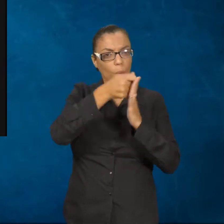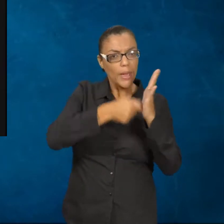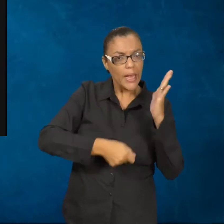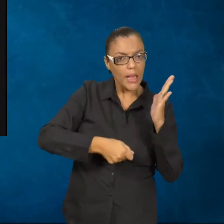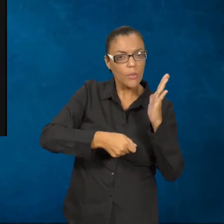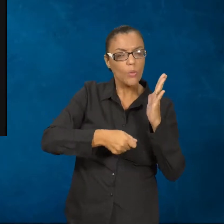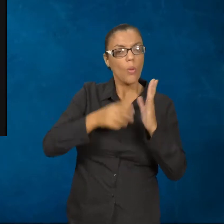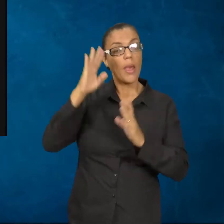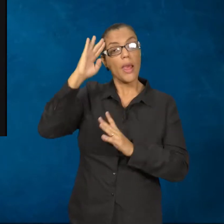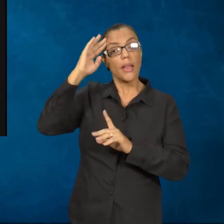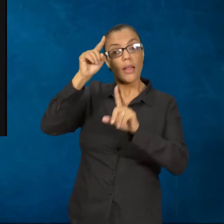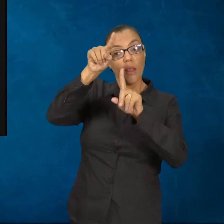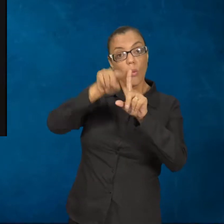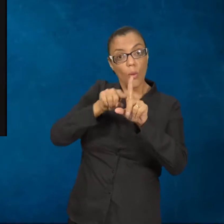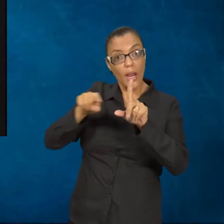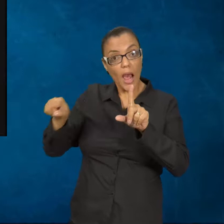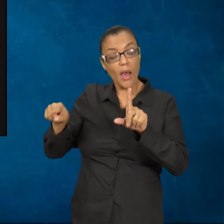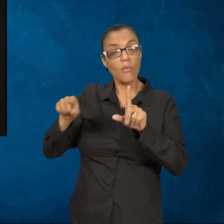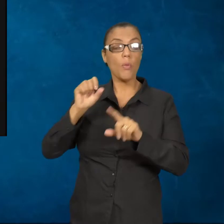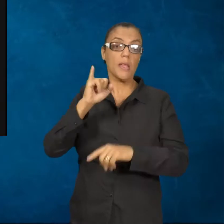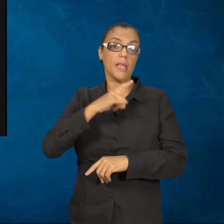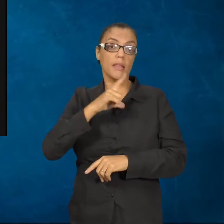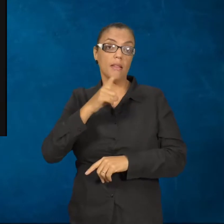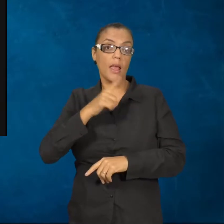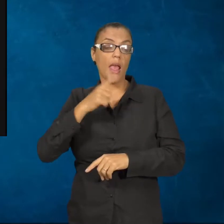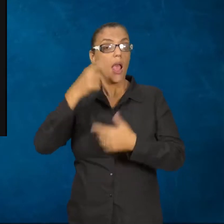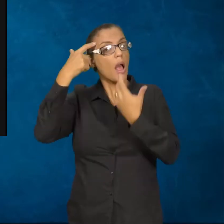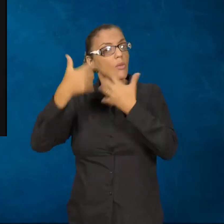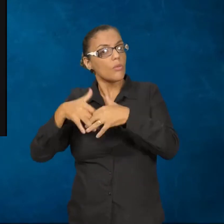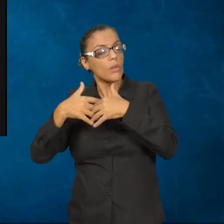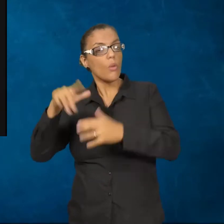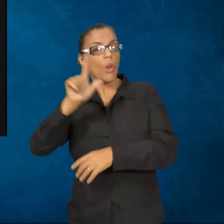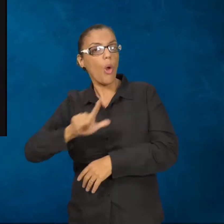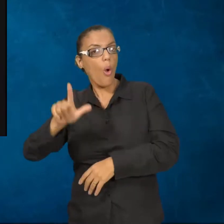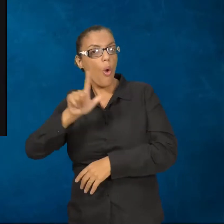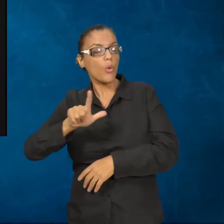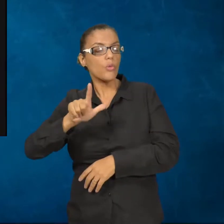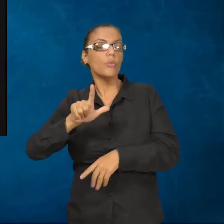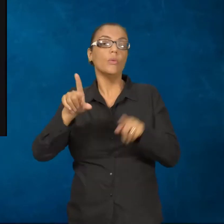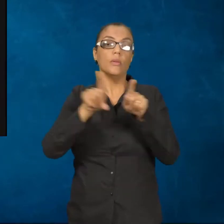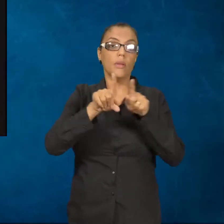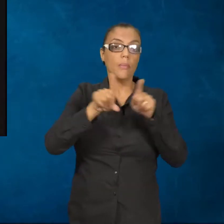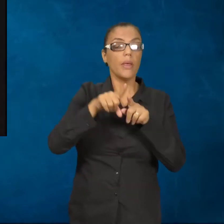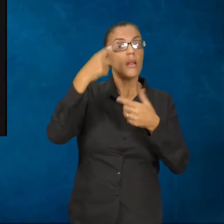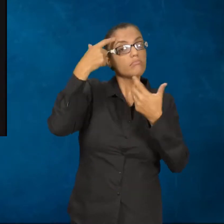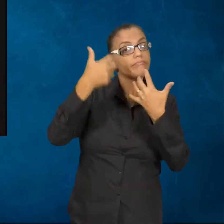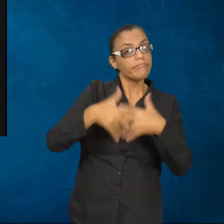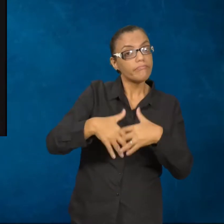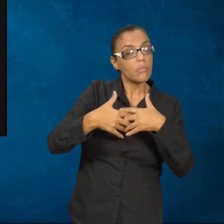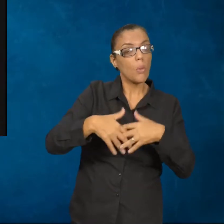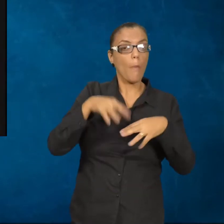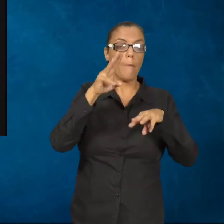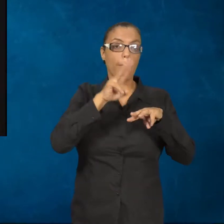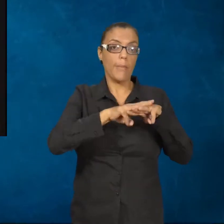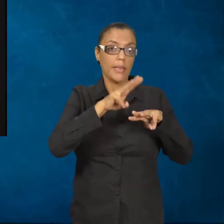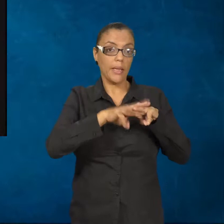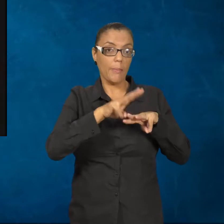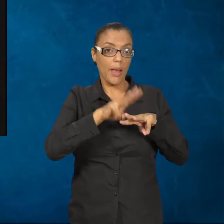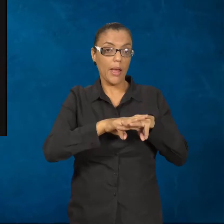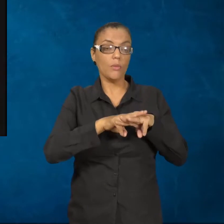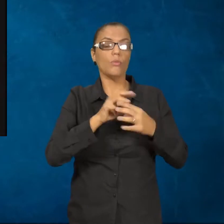entender um gráfico, se tem raciocínio lógico, se tem raciocínio matemático.